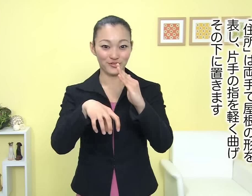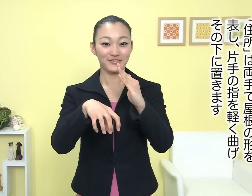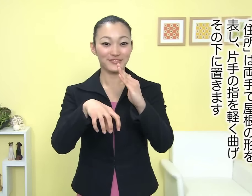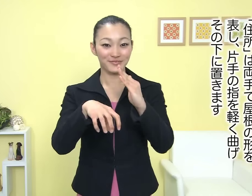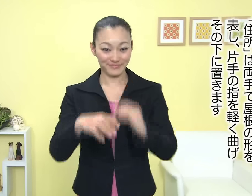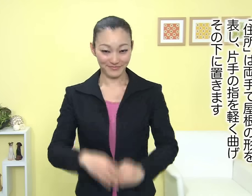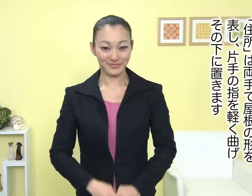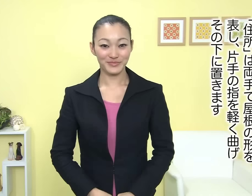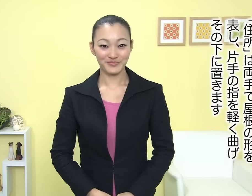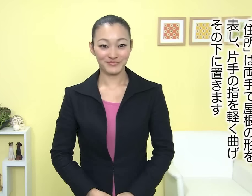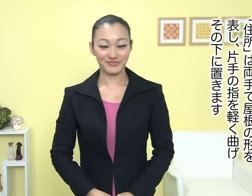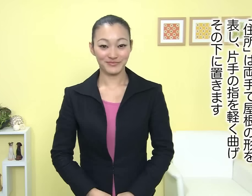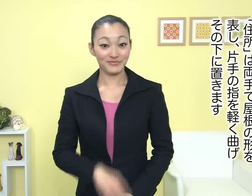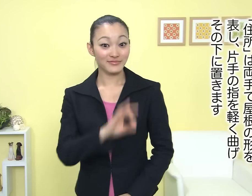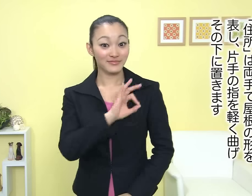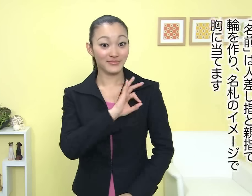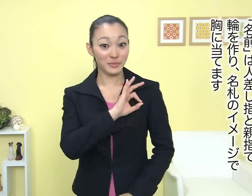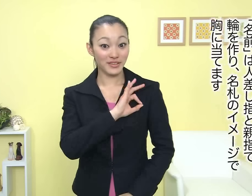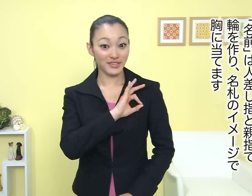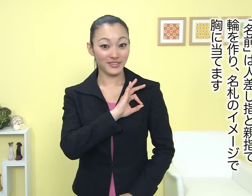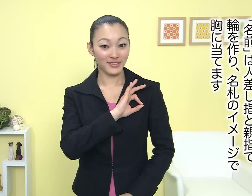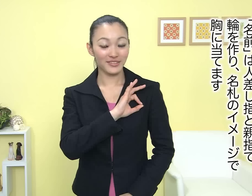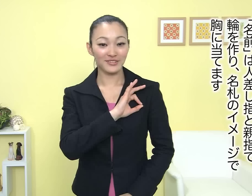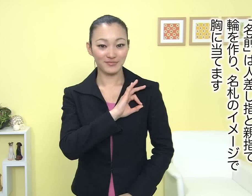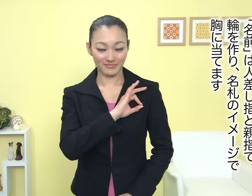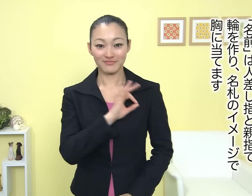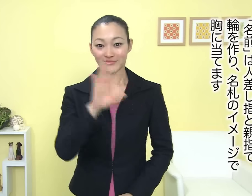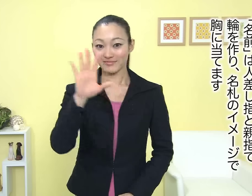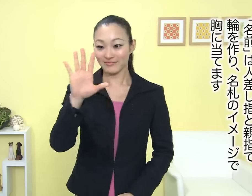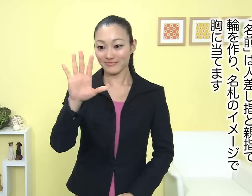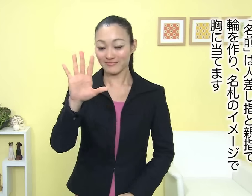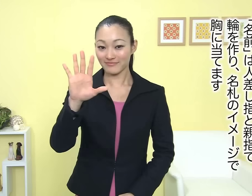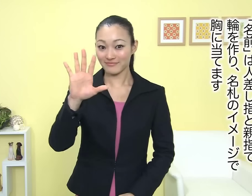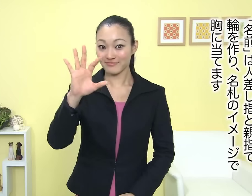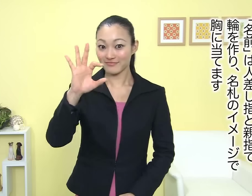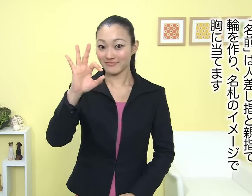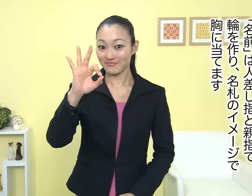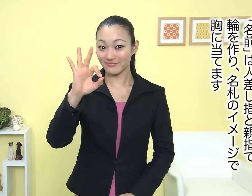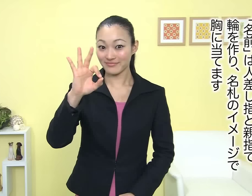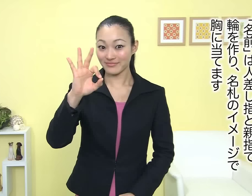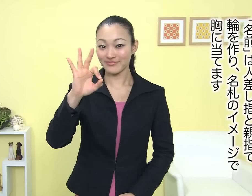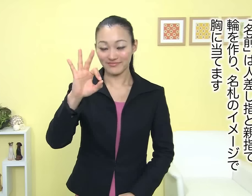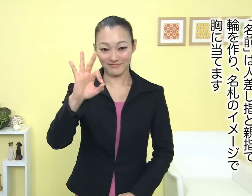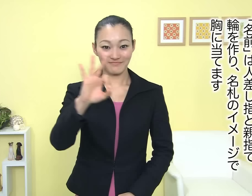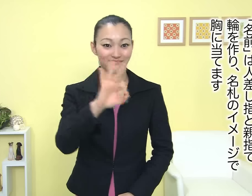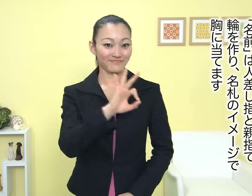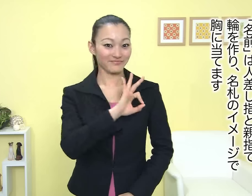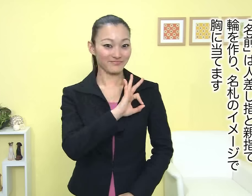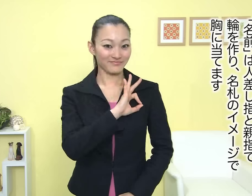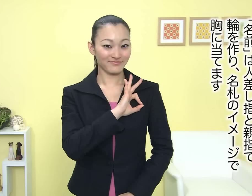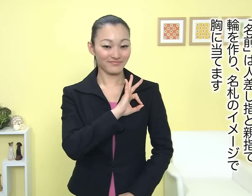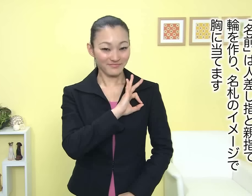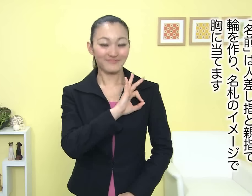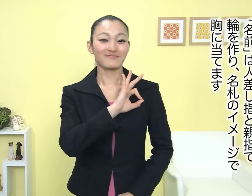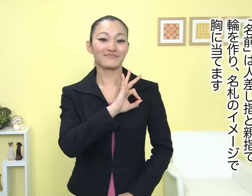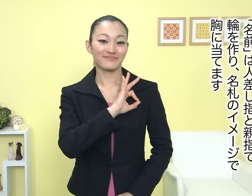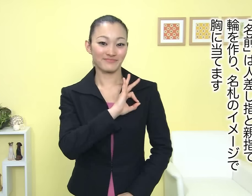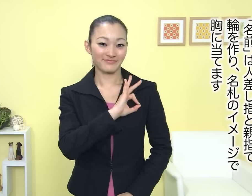。名前は人差し指と親指で輪を作り、名札のイメージで胸に当てます